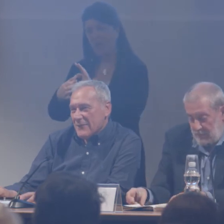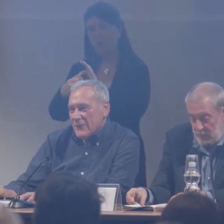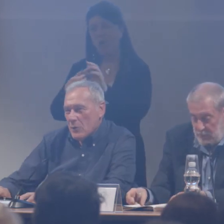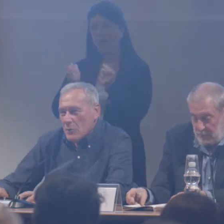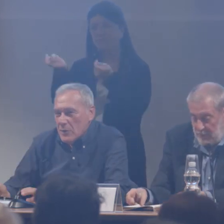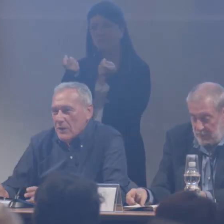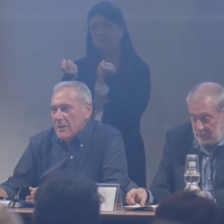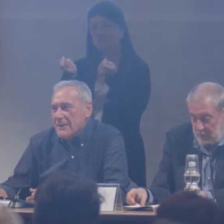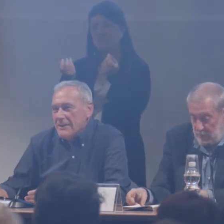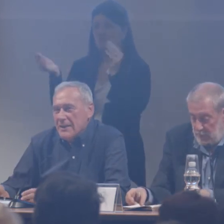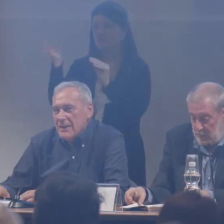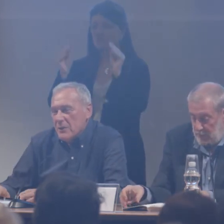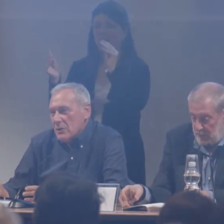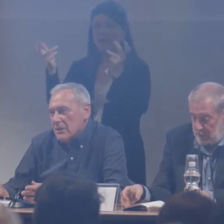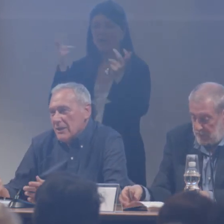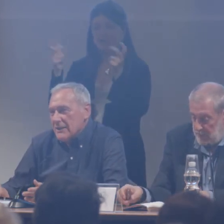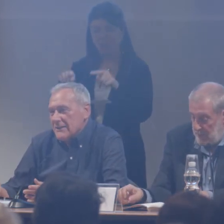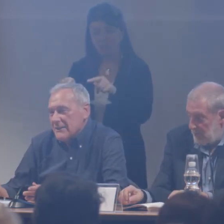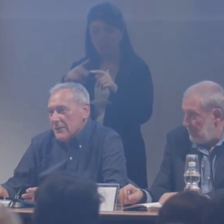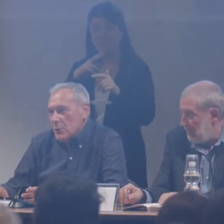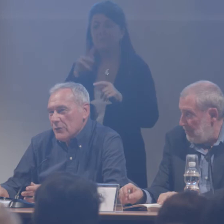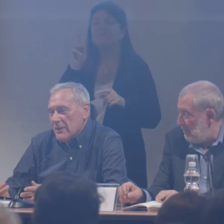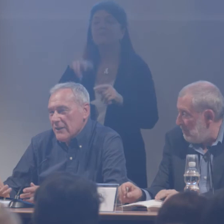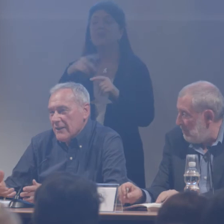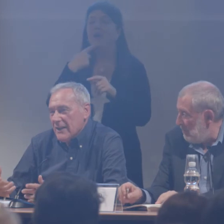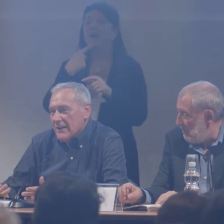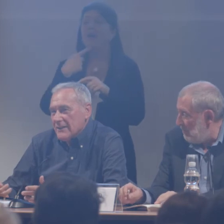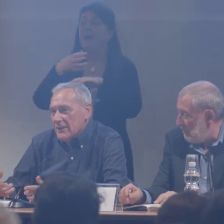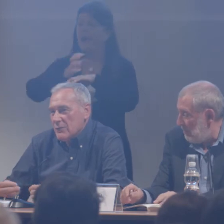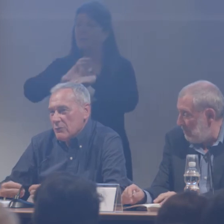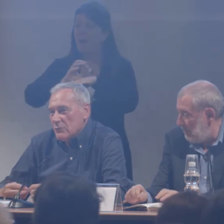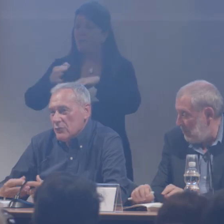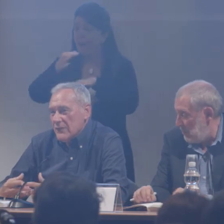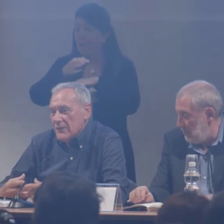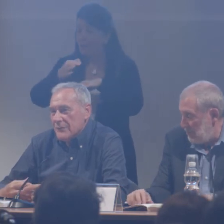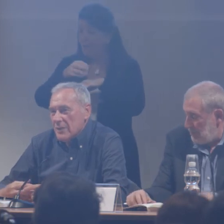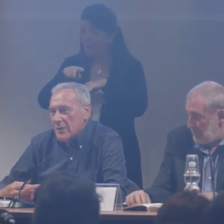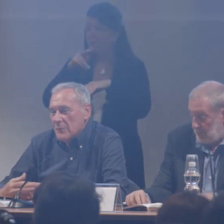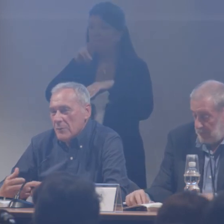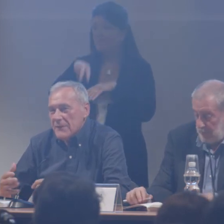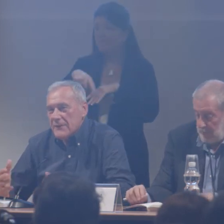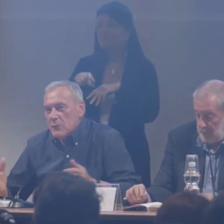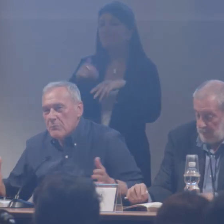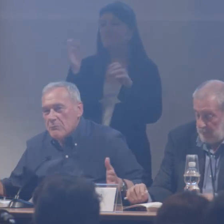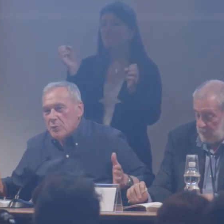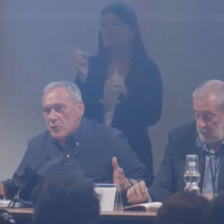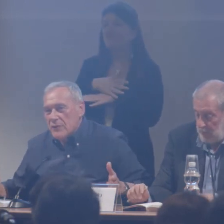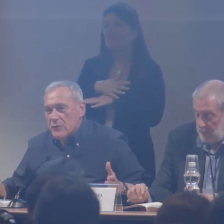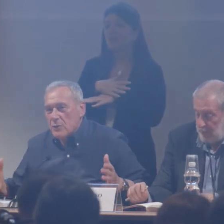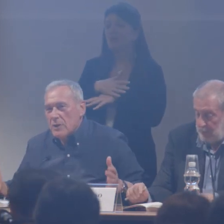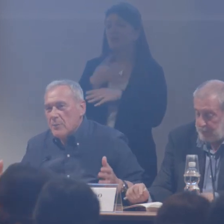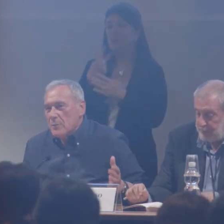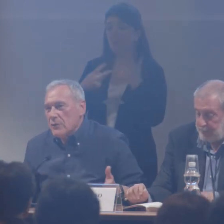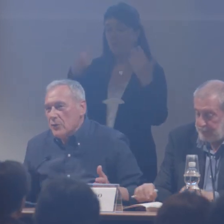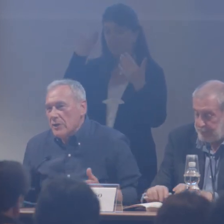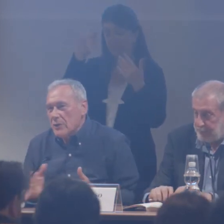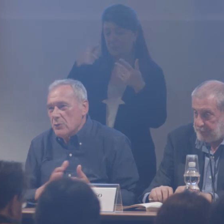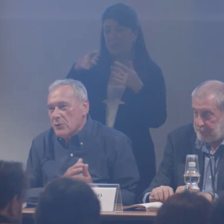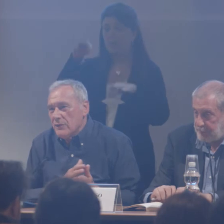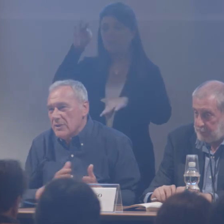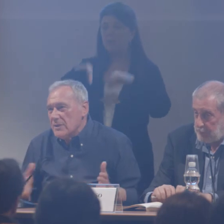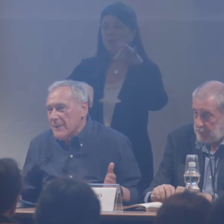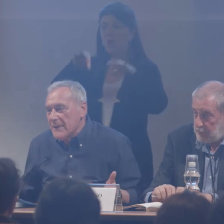casa. No, comunque quella dei mandarini è una delle tante cose esilaranti che sono successe, poi pensate un processo di quelle